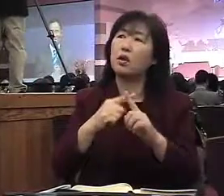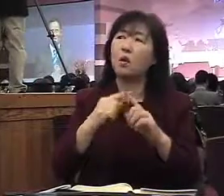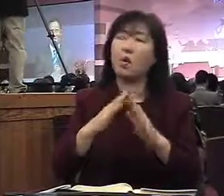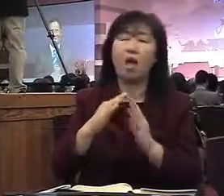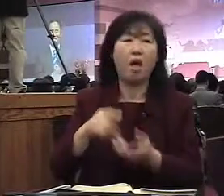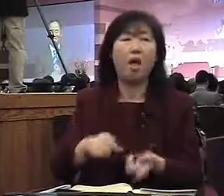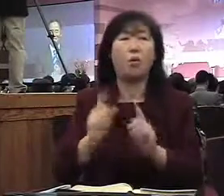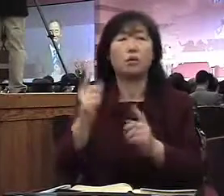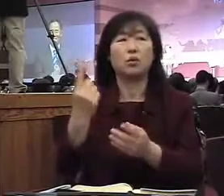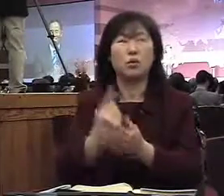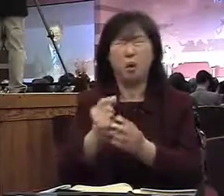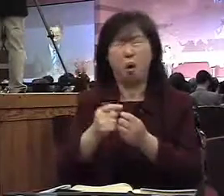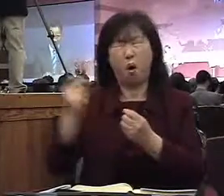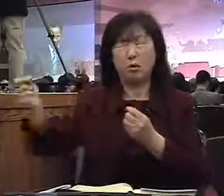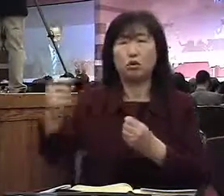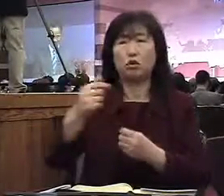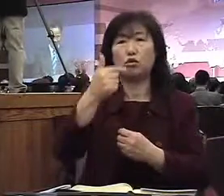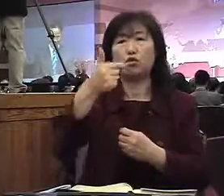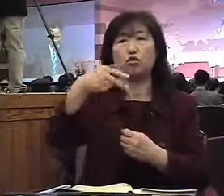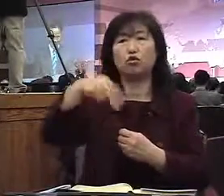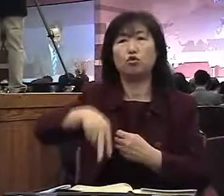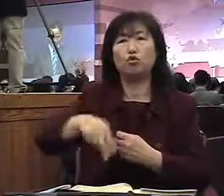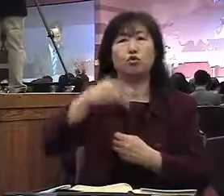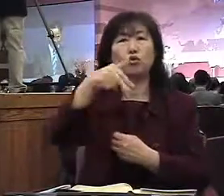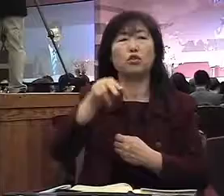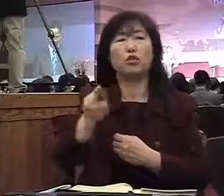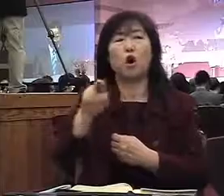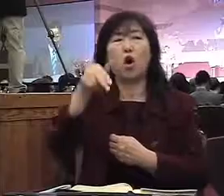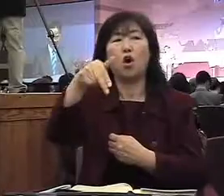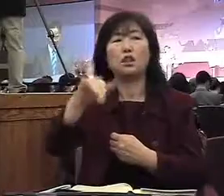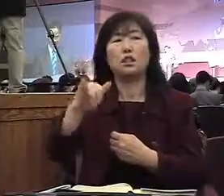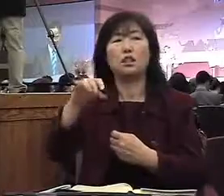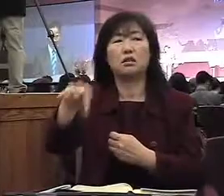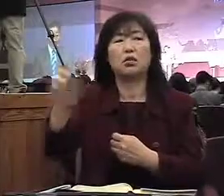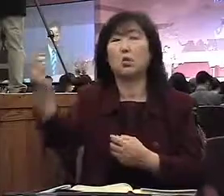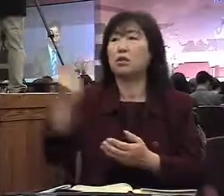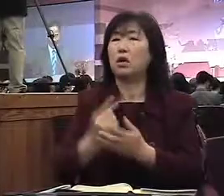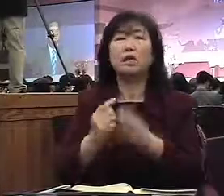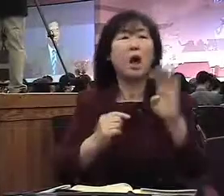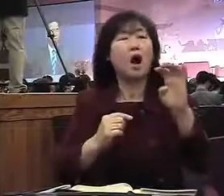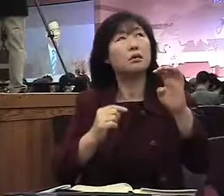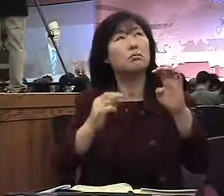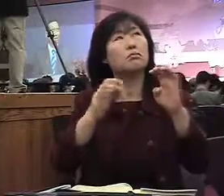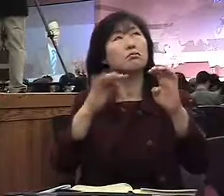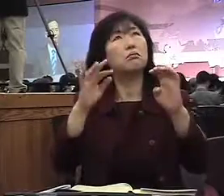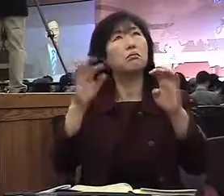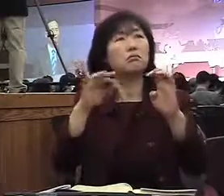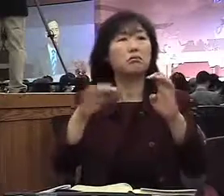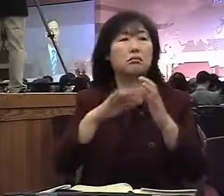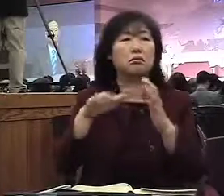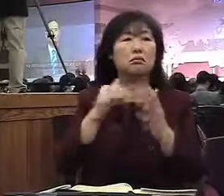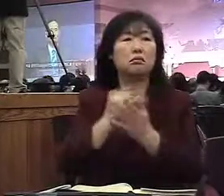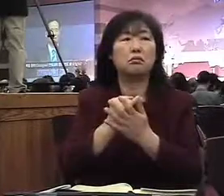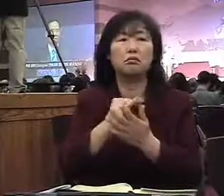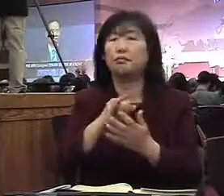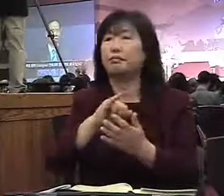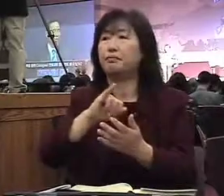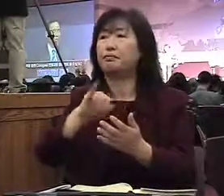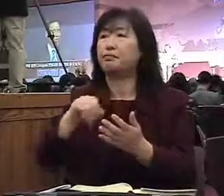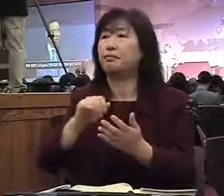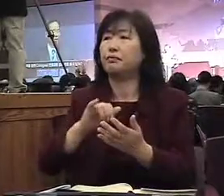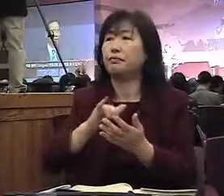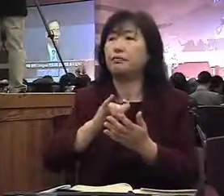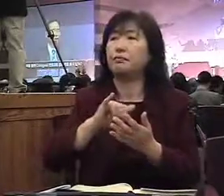감사합니다. 멀리서 오셨습니다. 교회 소식 몇 가지 알려드리겠습니다. 지금 담임 목사님께서는 독일